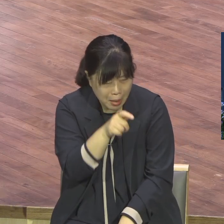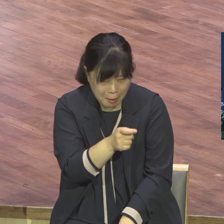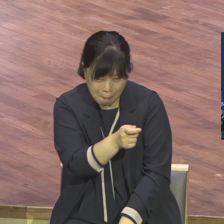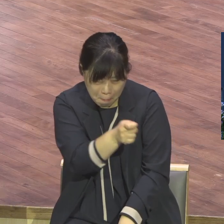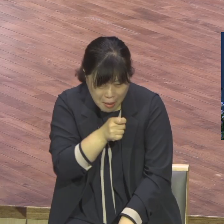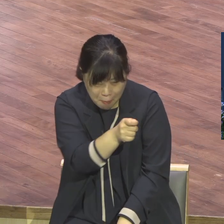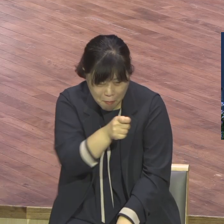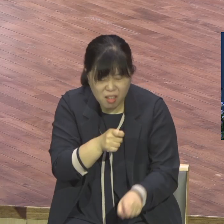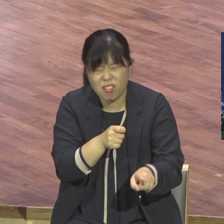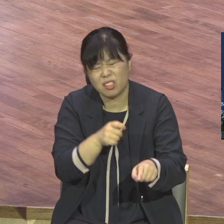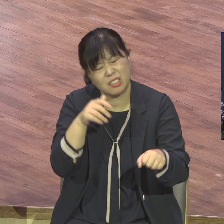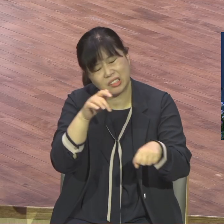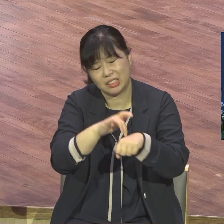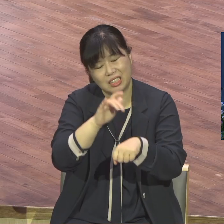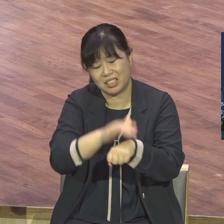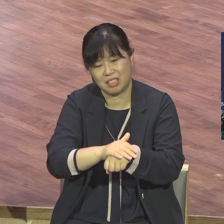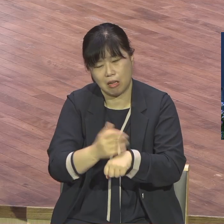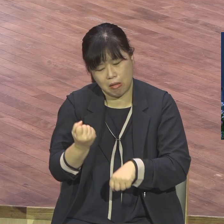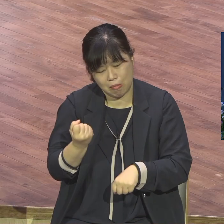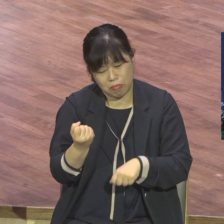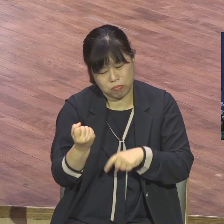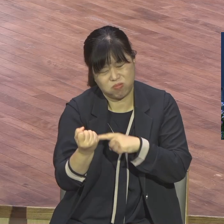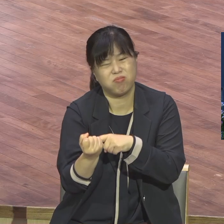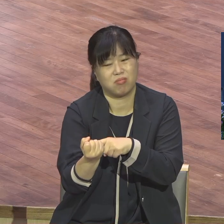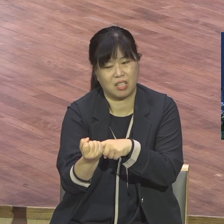망하자는 그 율법이에요. 그게